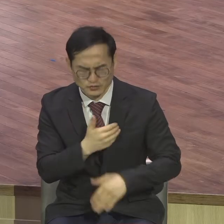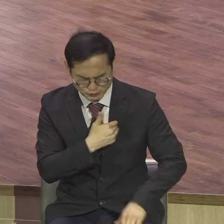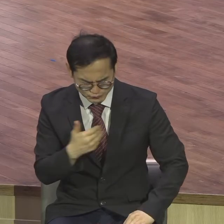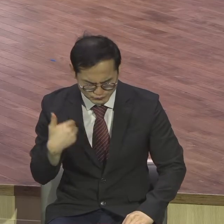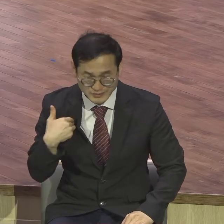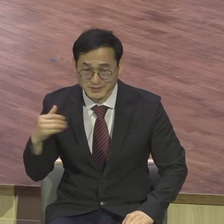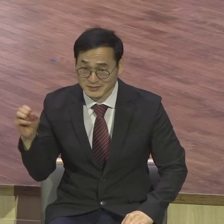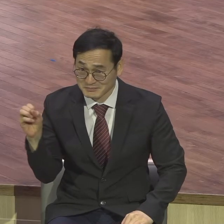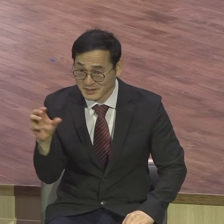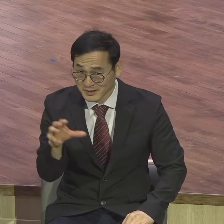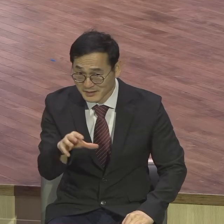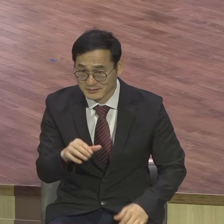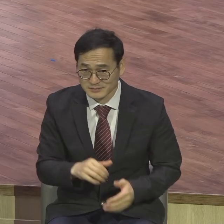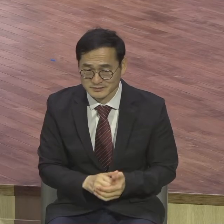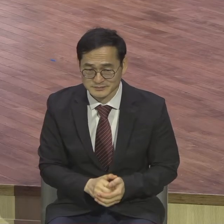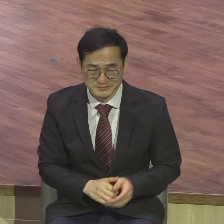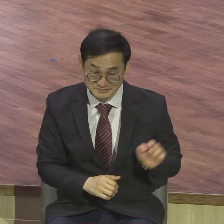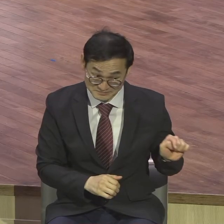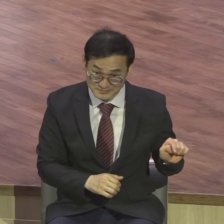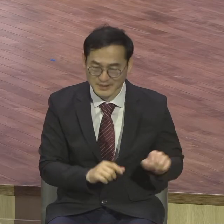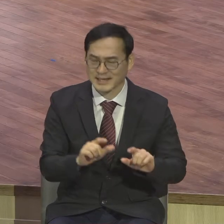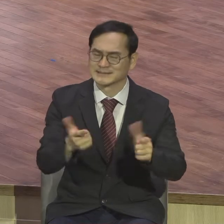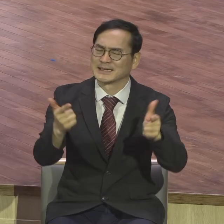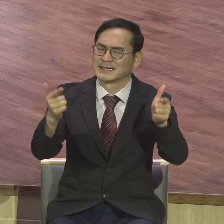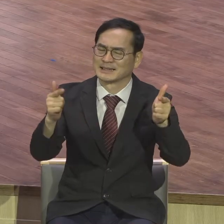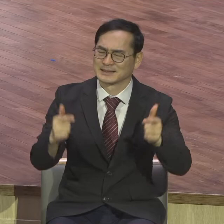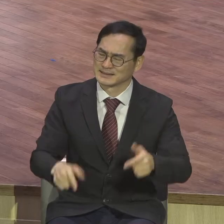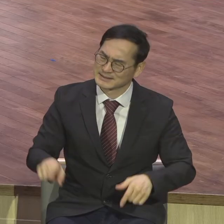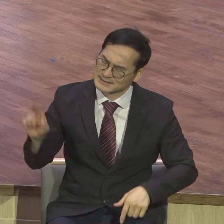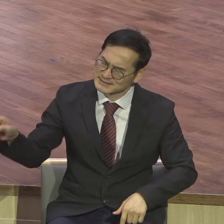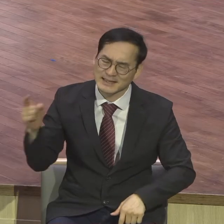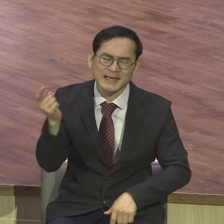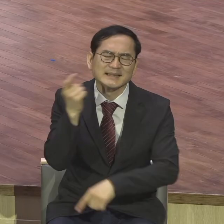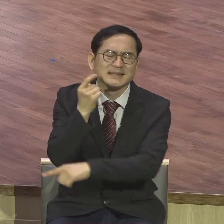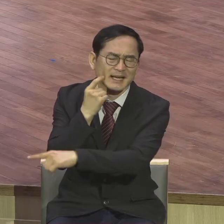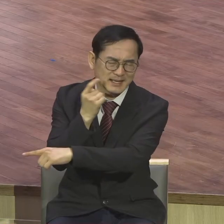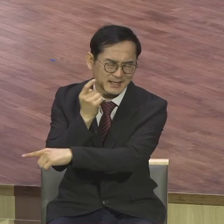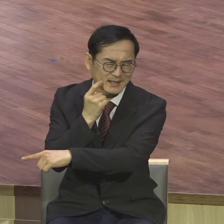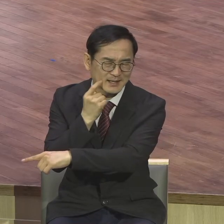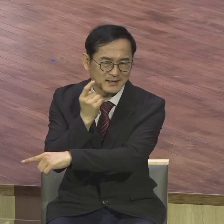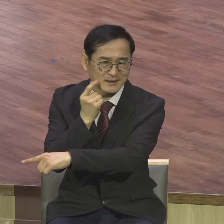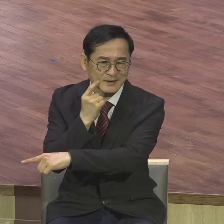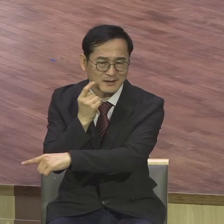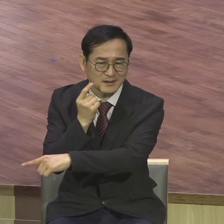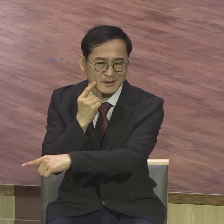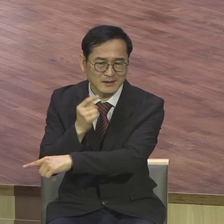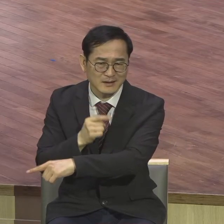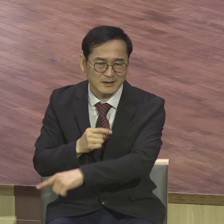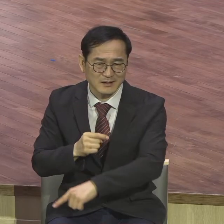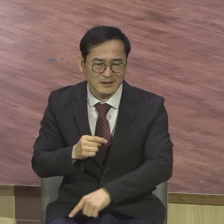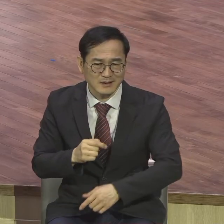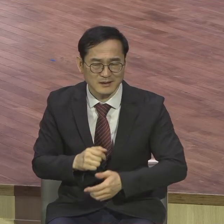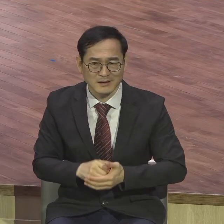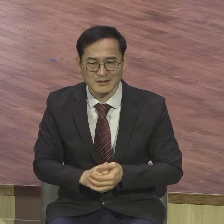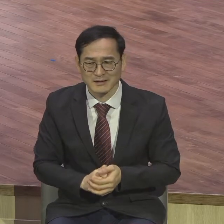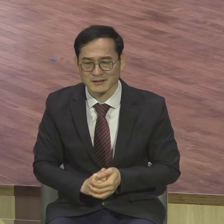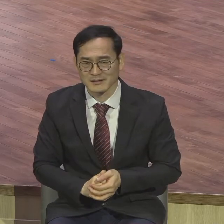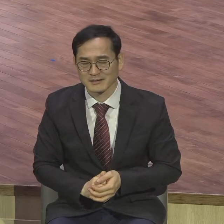공격했습니다. 믿음으로 구원받는다. 아니다. 그 가짜다. 계속 바울을 공격합니다. 어디도